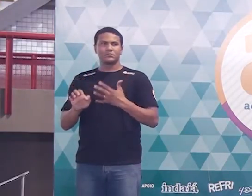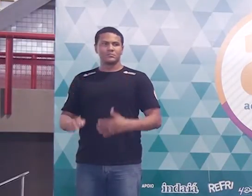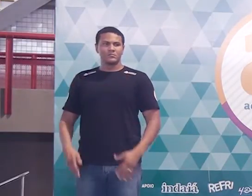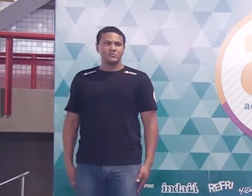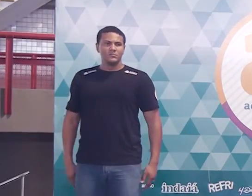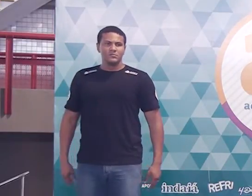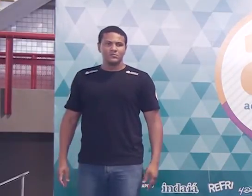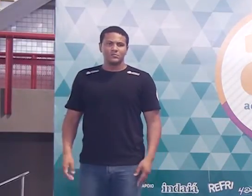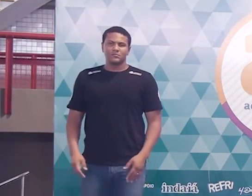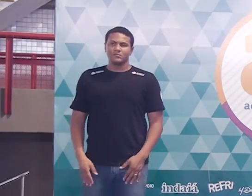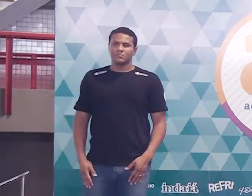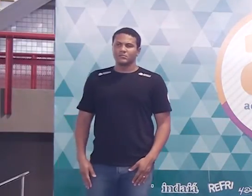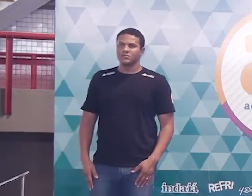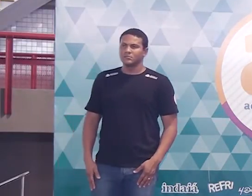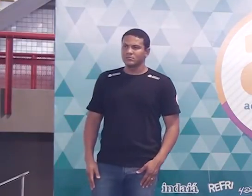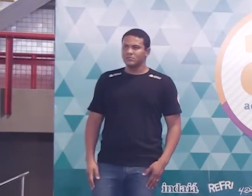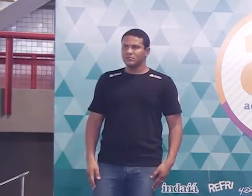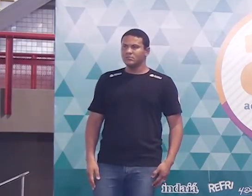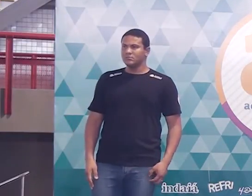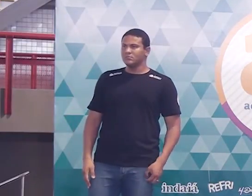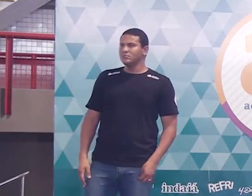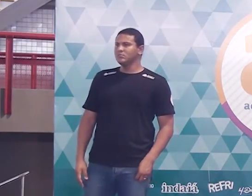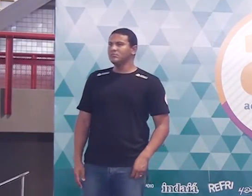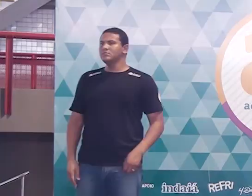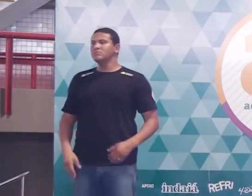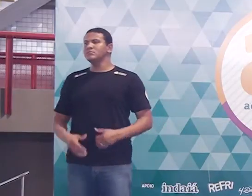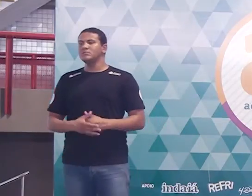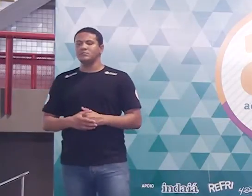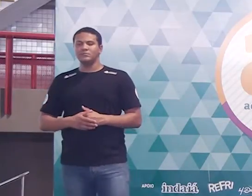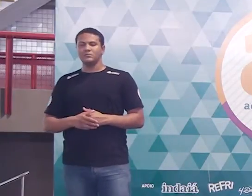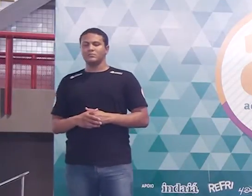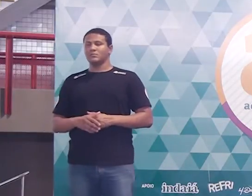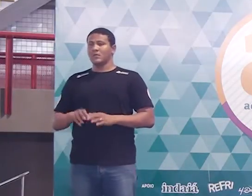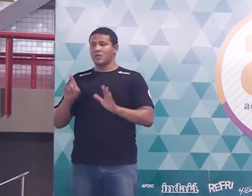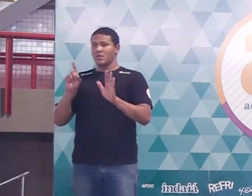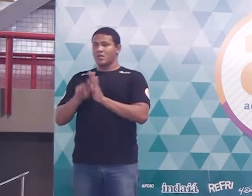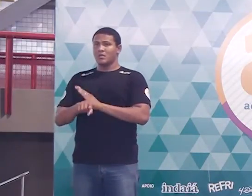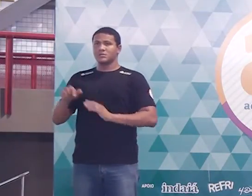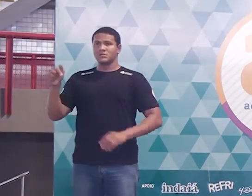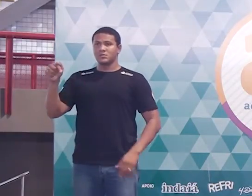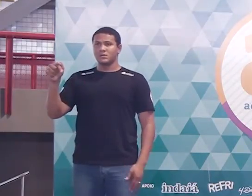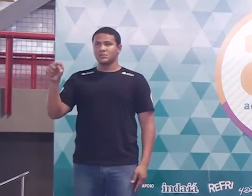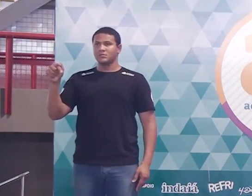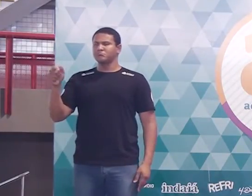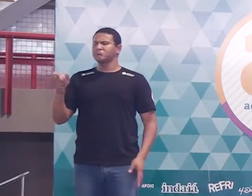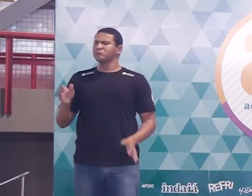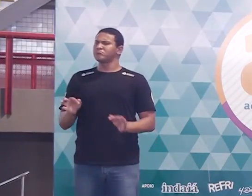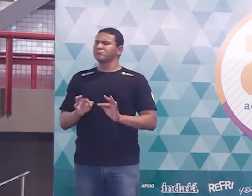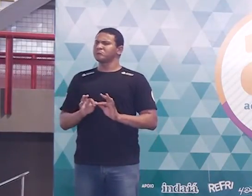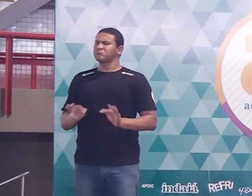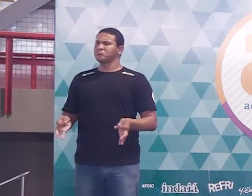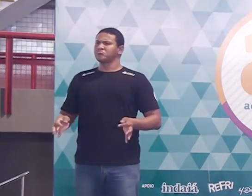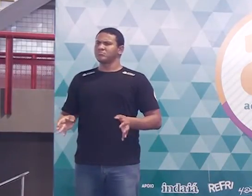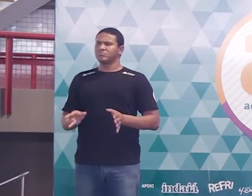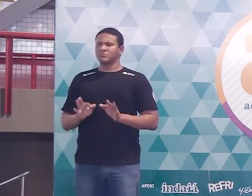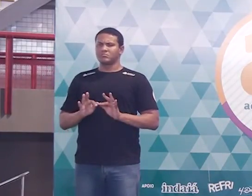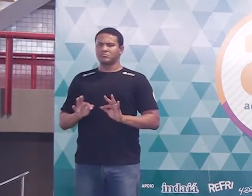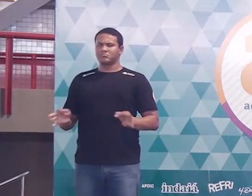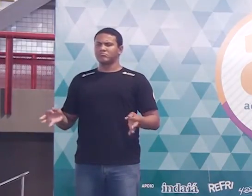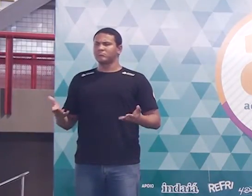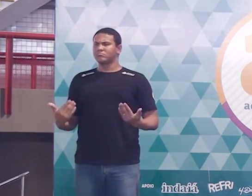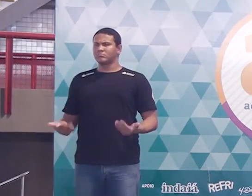para a próxima? Questão 7. Pega aí a questão número 7. Bem tranquila essa.